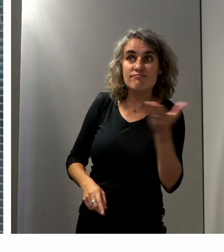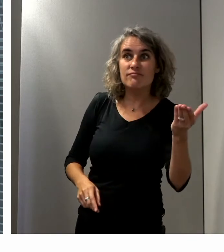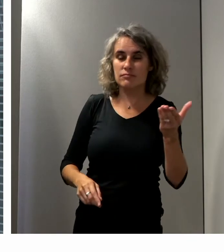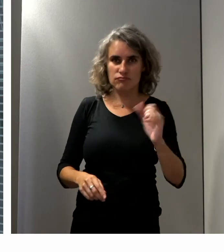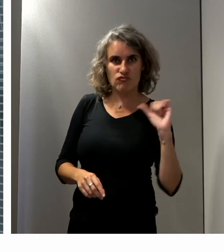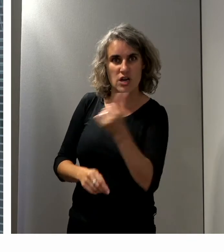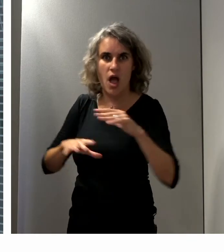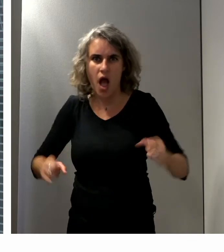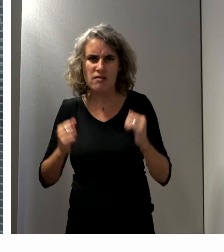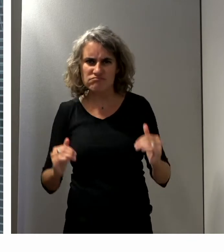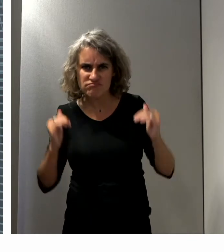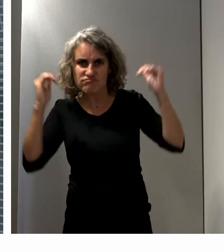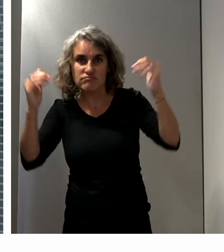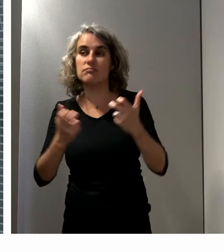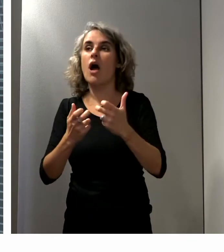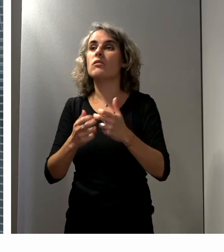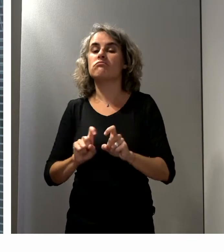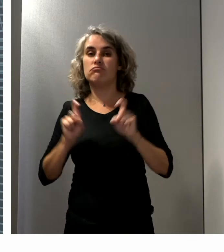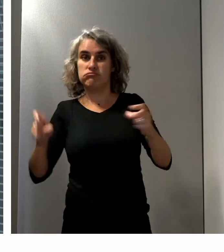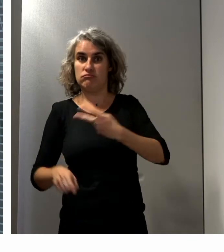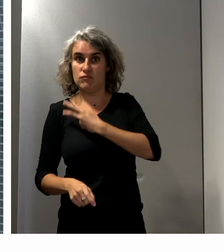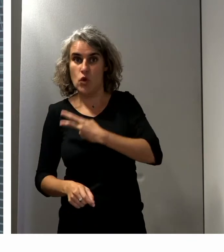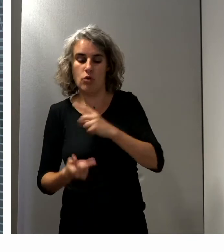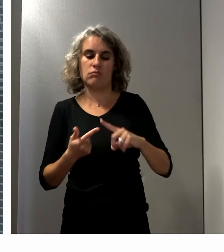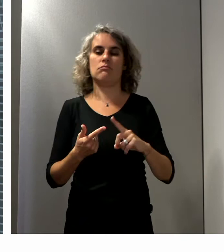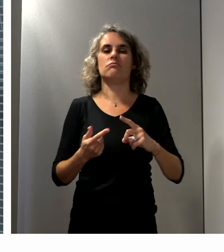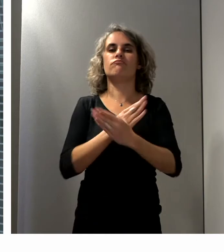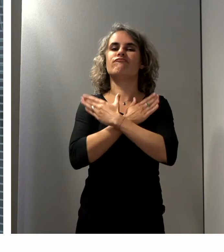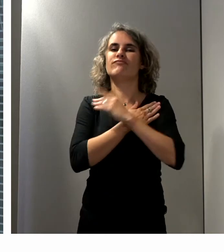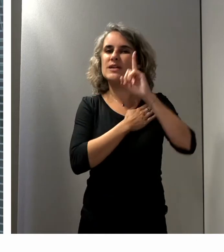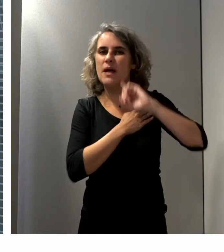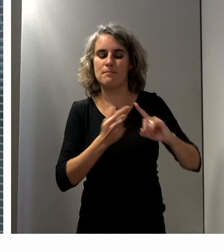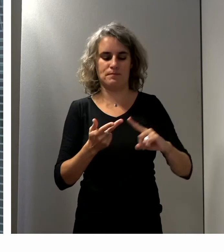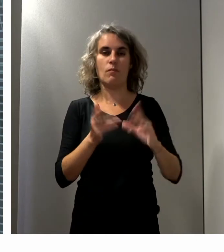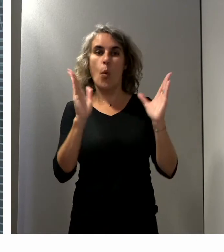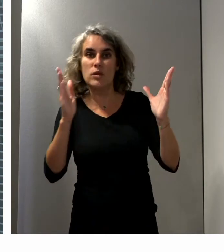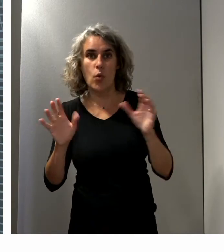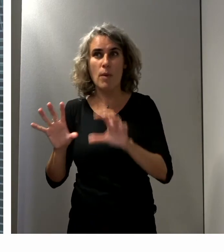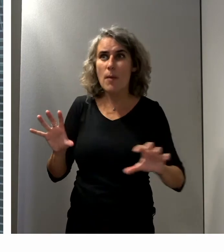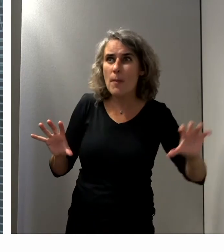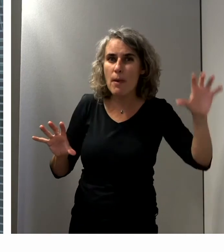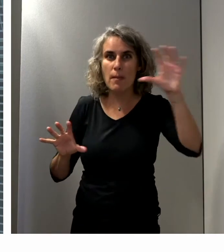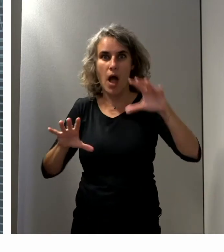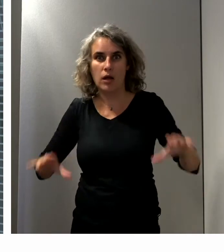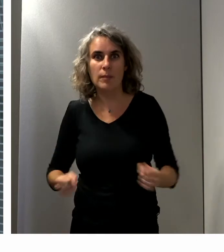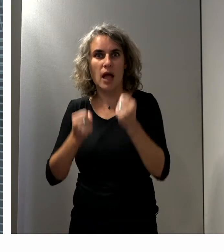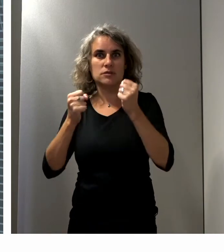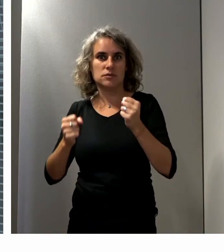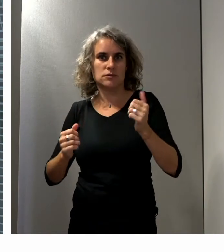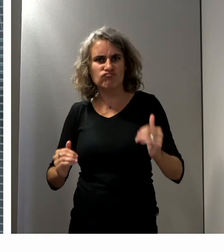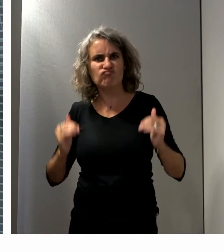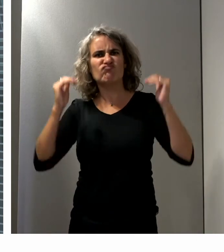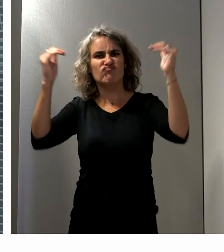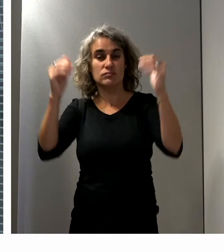en compétences, les gynécologues, les sages-femmes, les maternités. On maille le territoire et puis on crée des prestations un peu